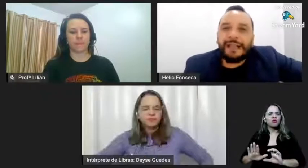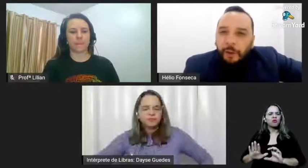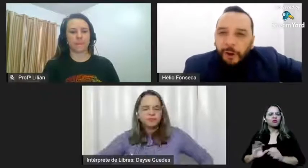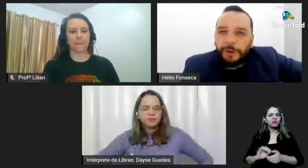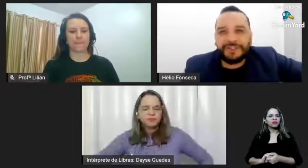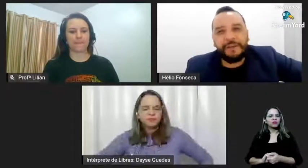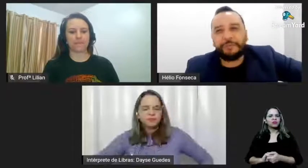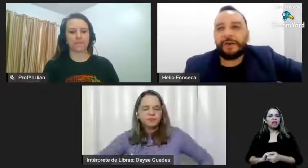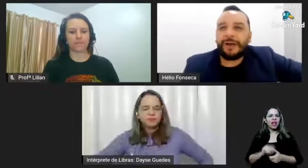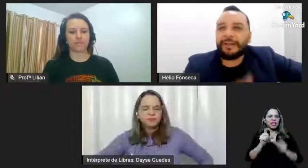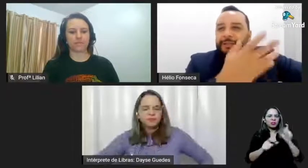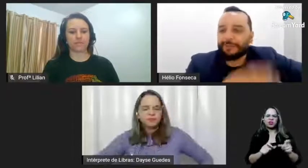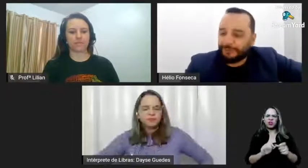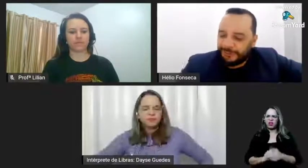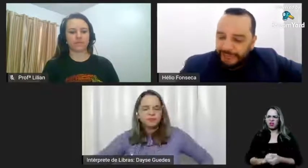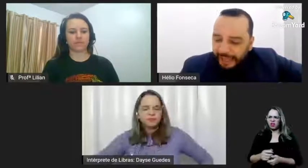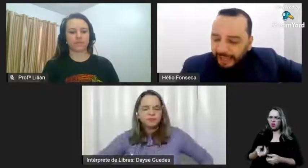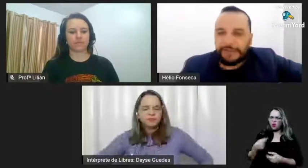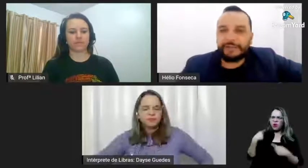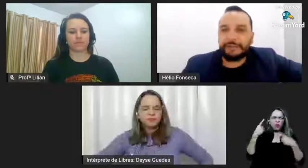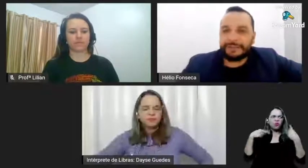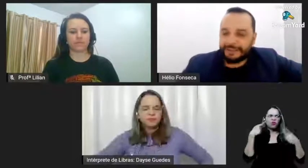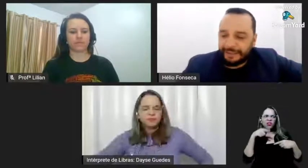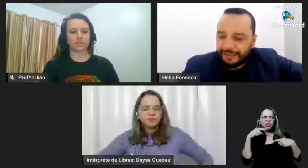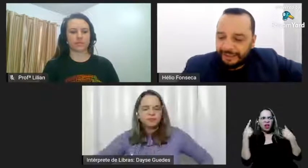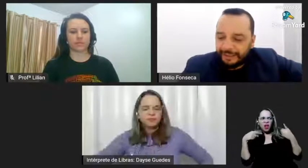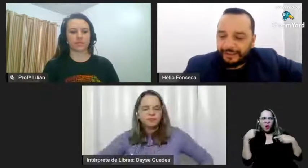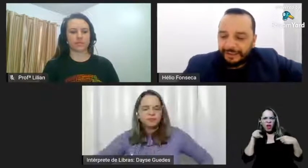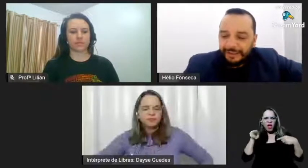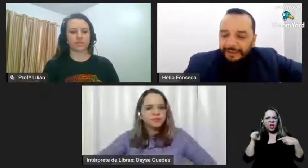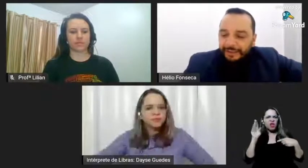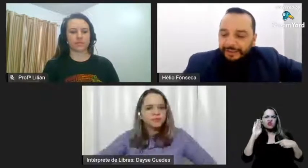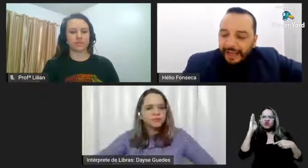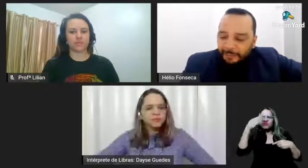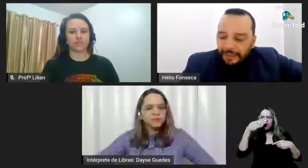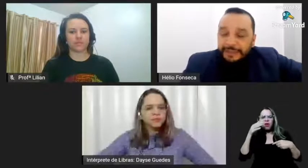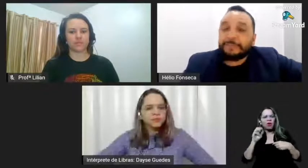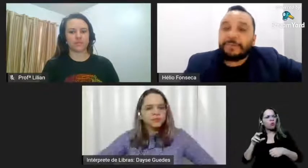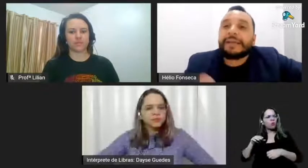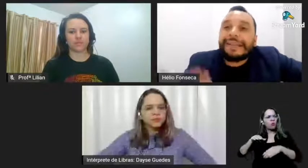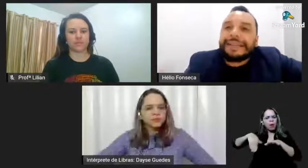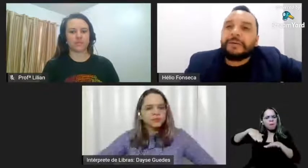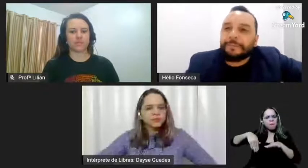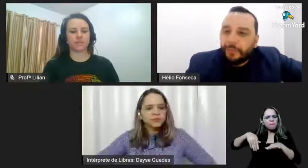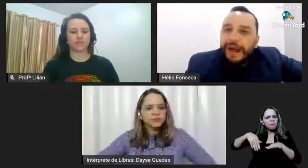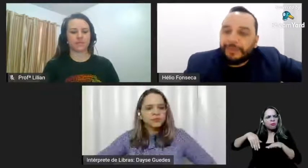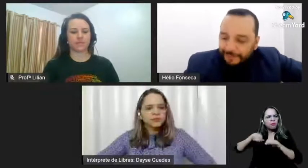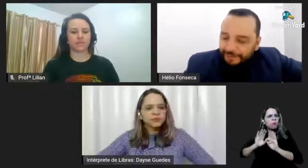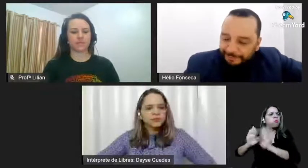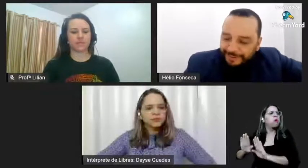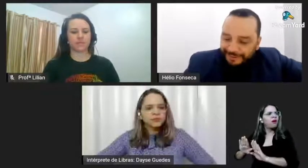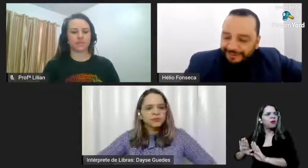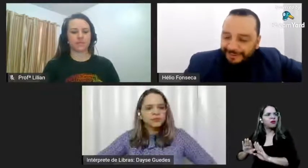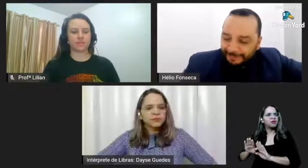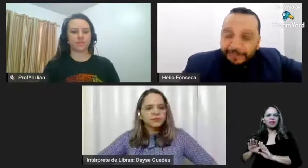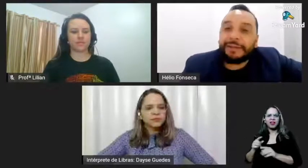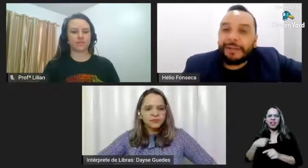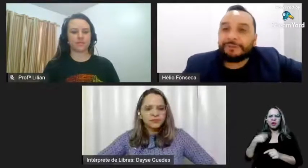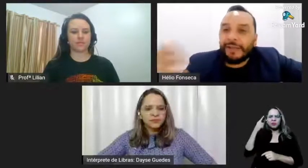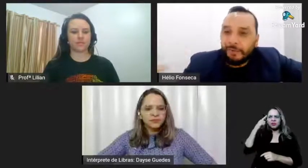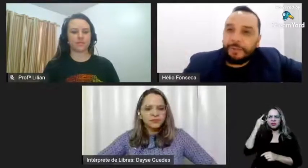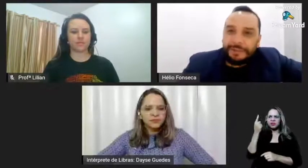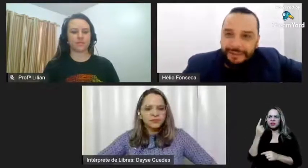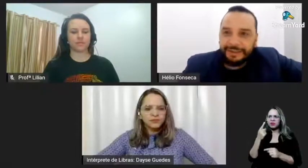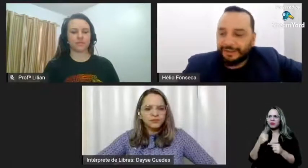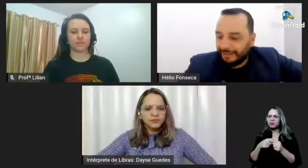mundo, você tá louco? Você vai empurrar o cara que é surdo cego dentro da piscina, né? E aí eu falei assim, por que não empurrá-lo dentro da piscina, né? Não tem